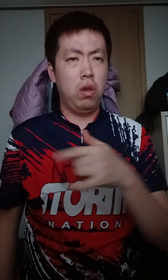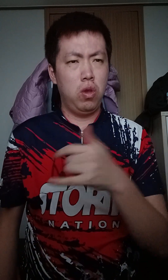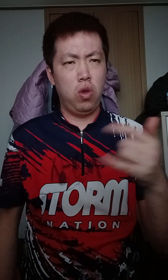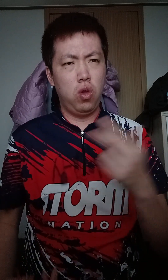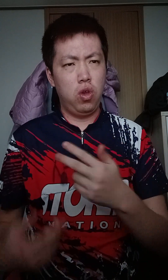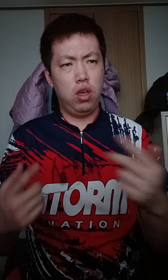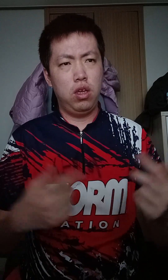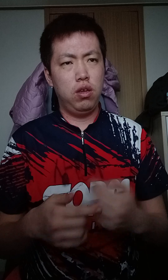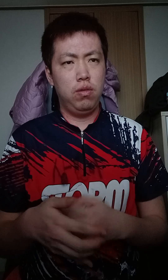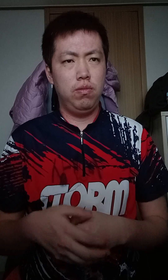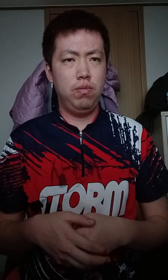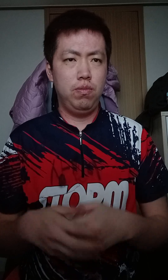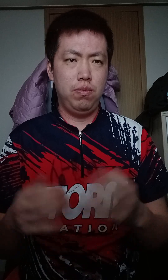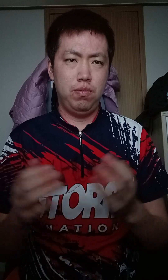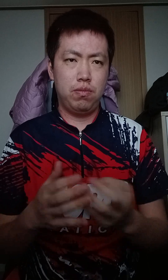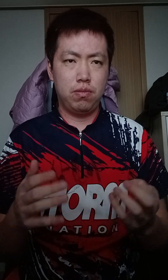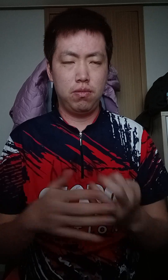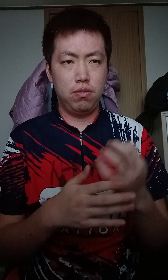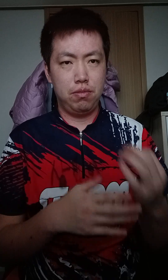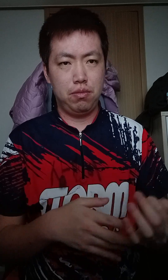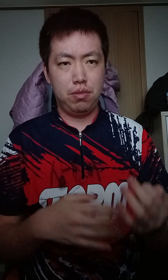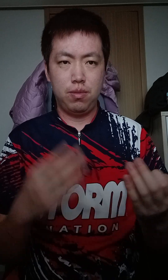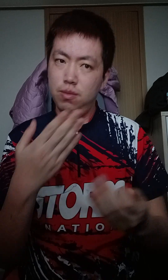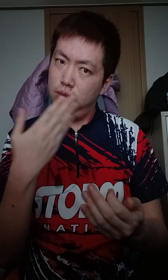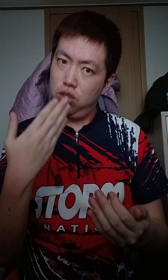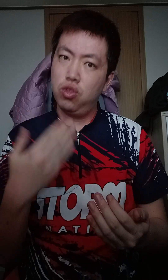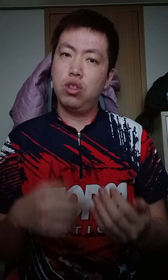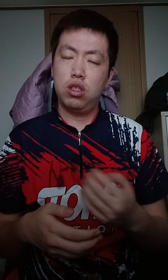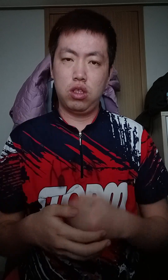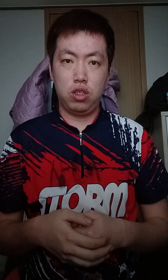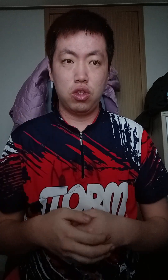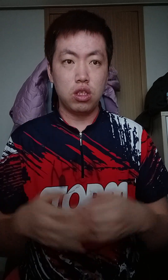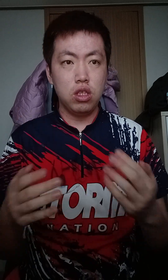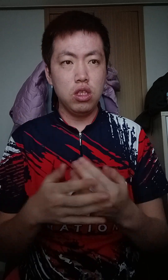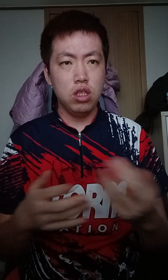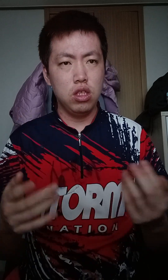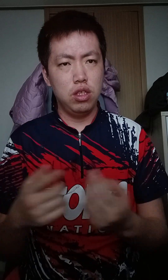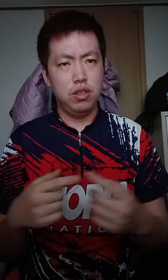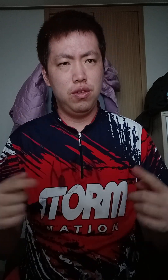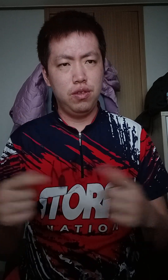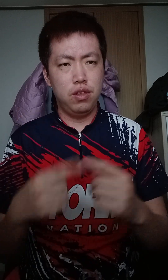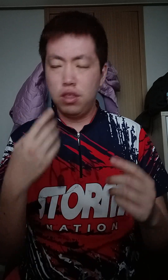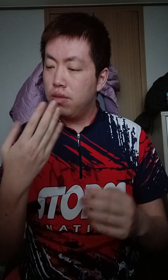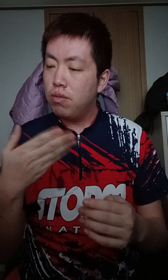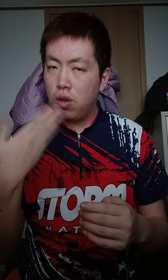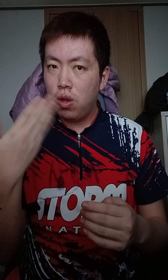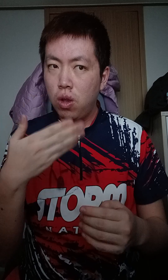시간대 맞춰서 밥 먹고 간식 주고 아동들이 이렇게 제대로 이렇게 뭘 먹고